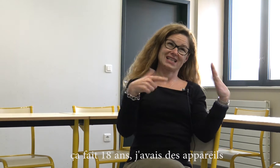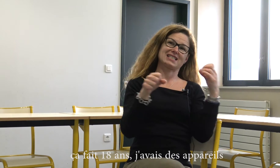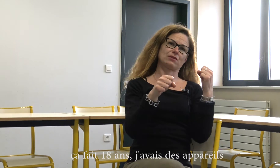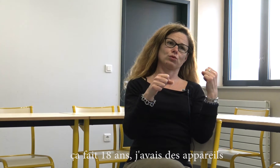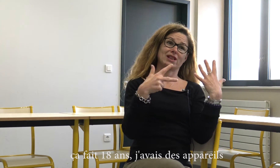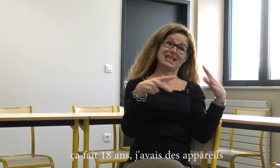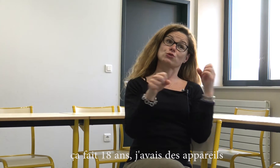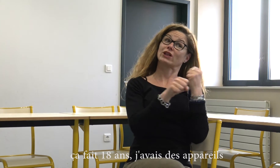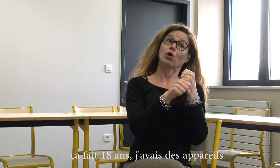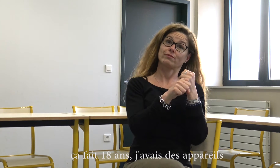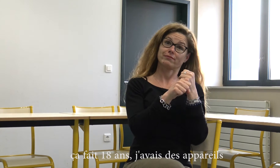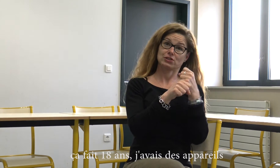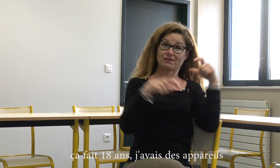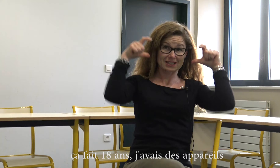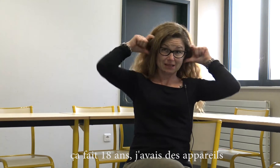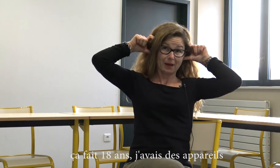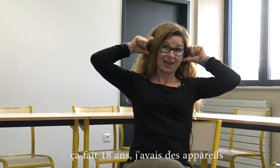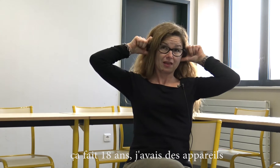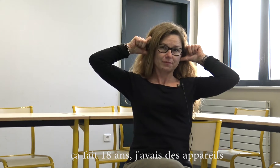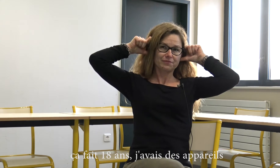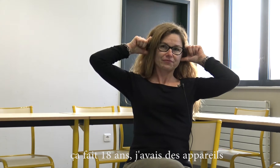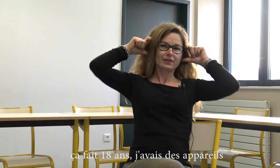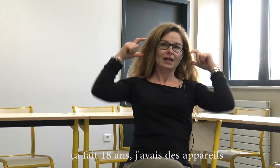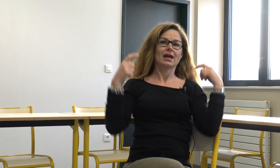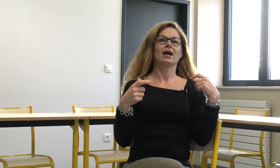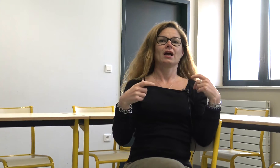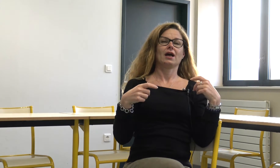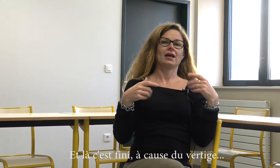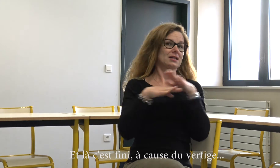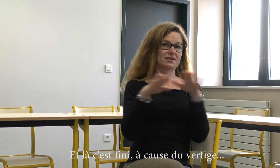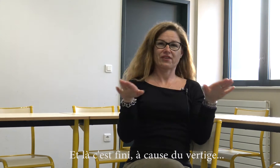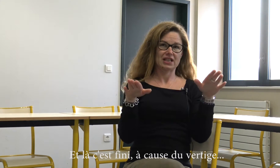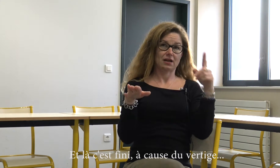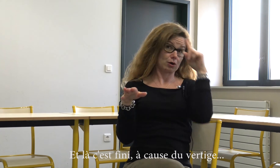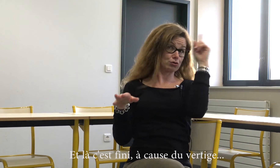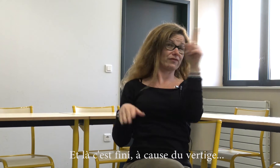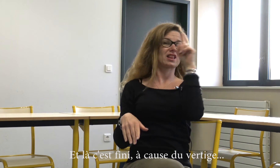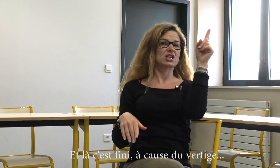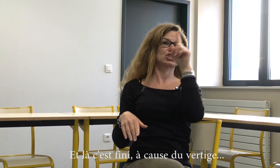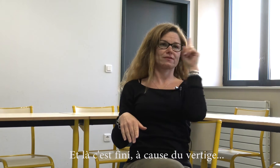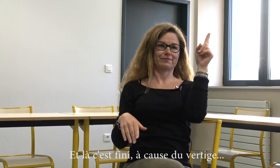On n'est pas pareil. Ah mon oui. Ça fait 18 ans. J'avais des appareils. Et là, j'ai fini à cause de l'artiste.